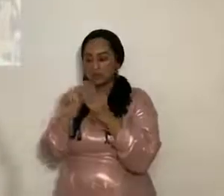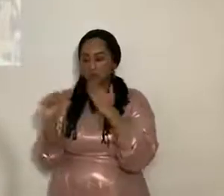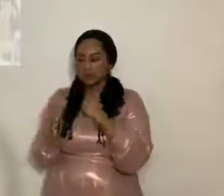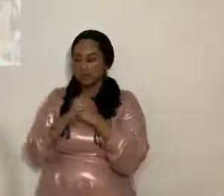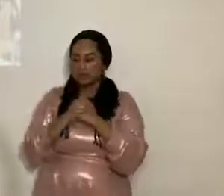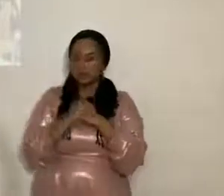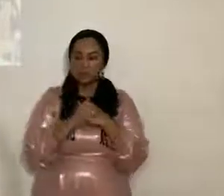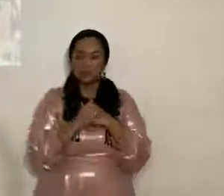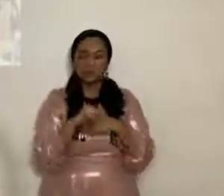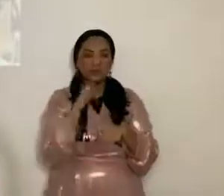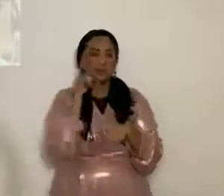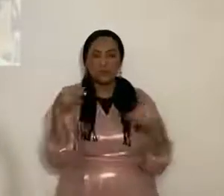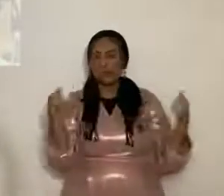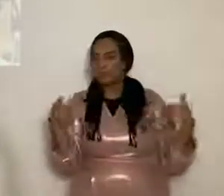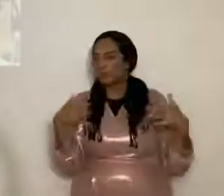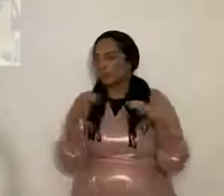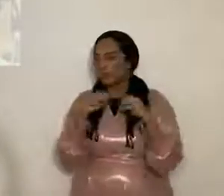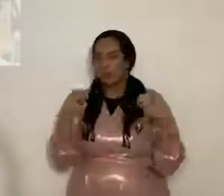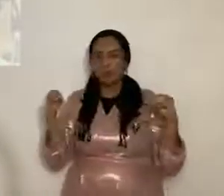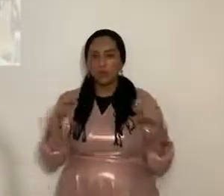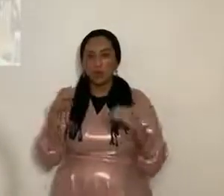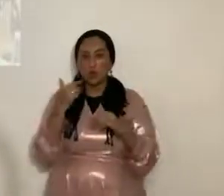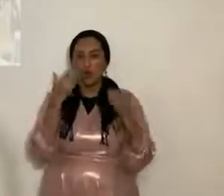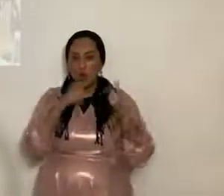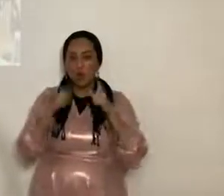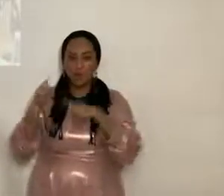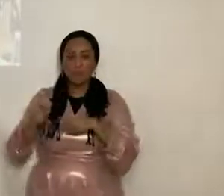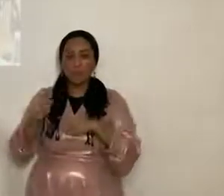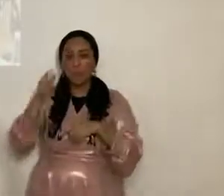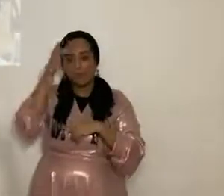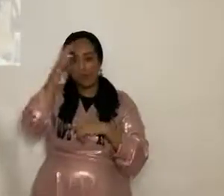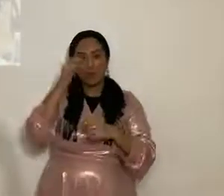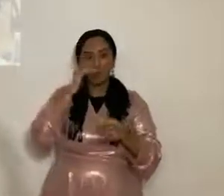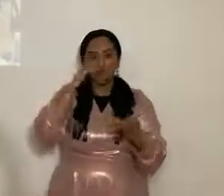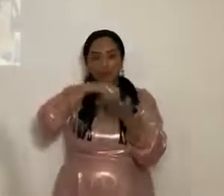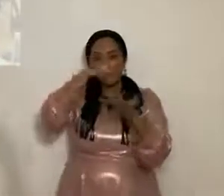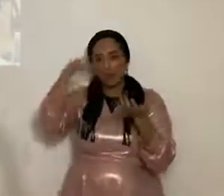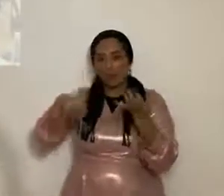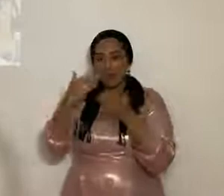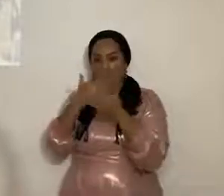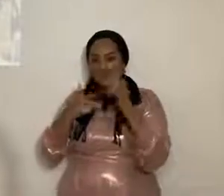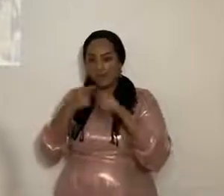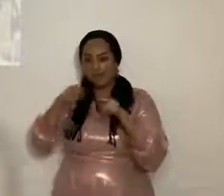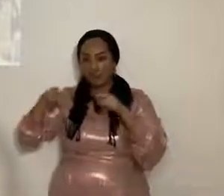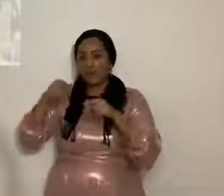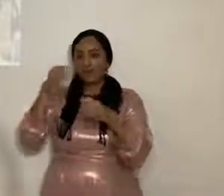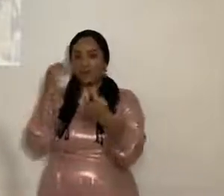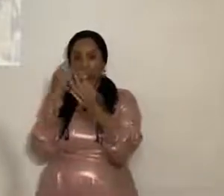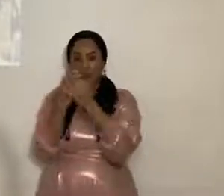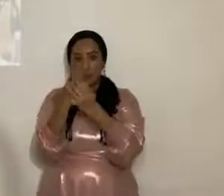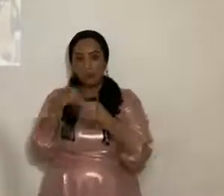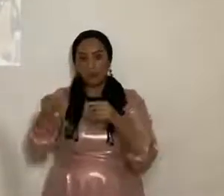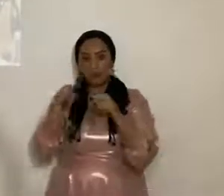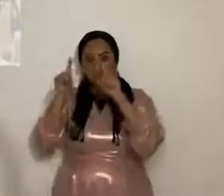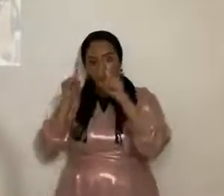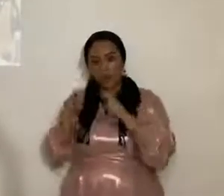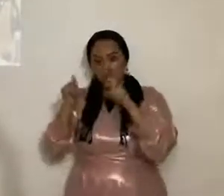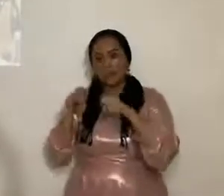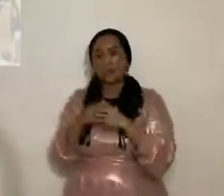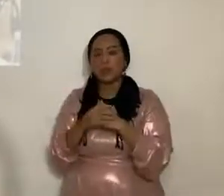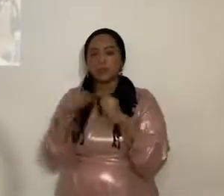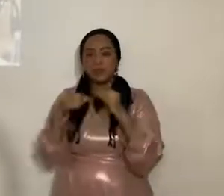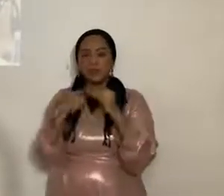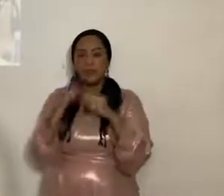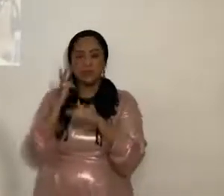verso. No temas en nada todo lo que has de padecer. He aquí el diablo echará a algunos de vosotros en la cárcel para que seáis probados. Esto es referente a